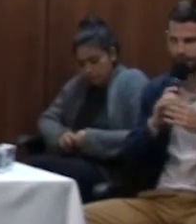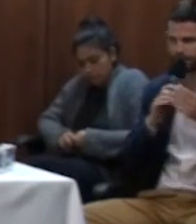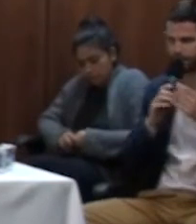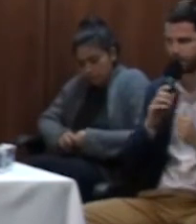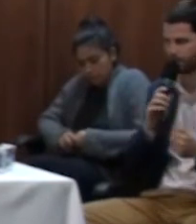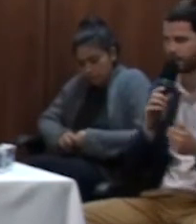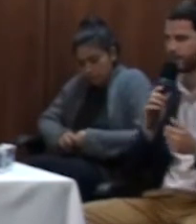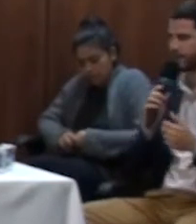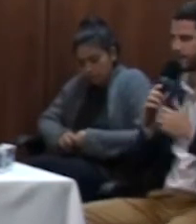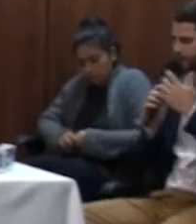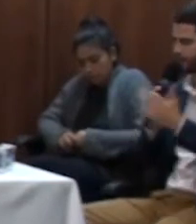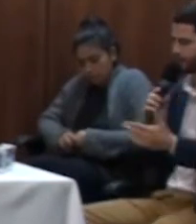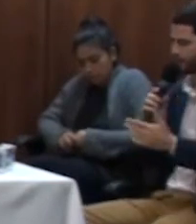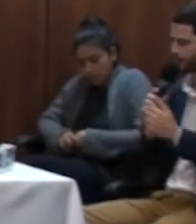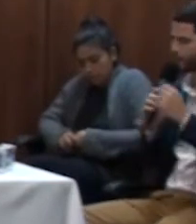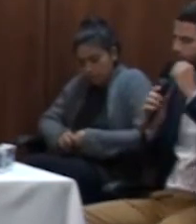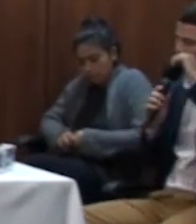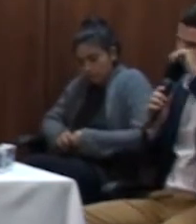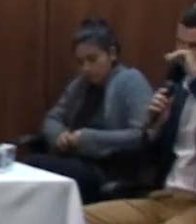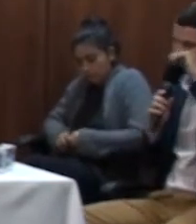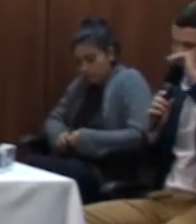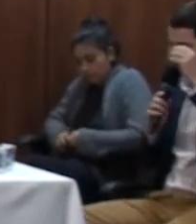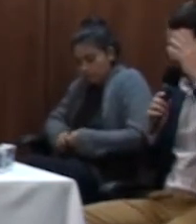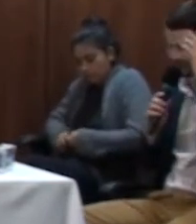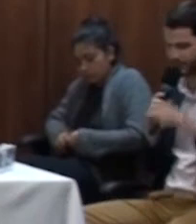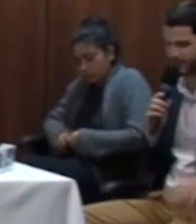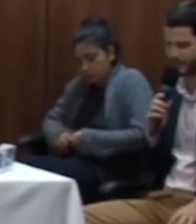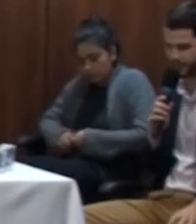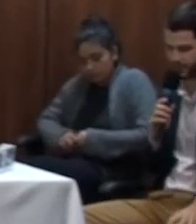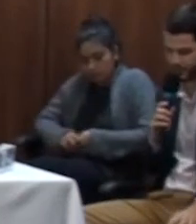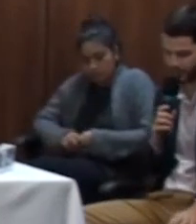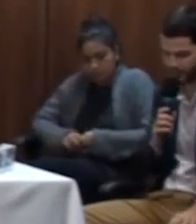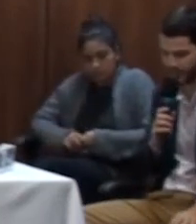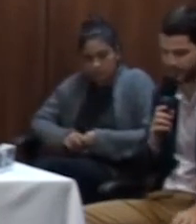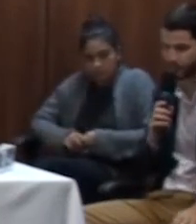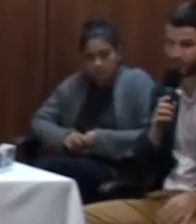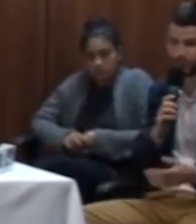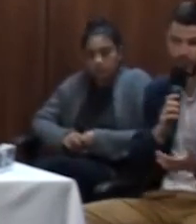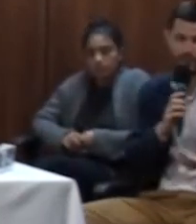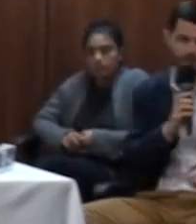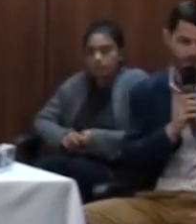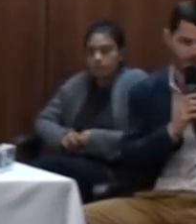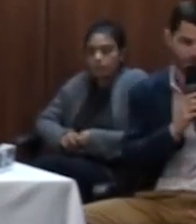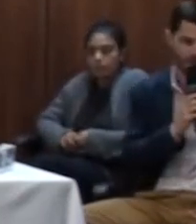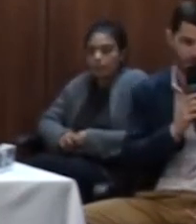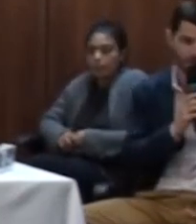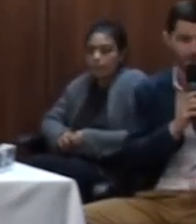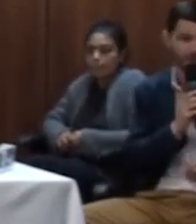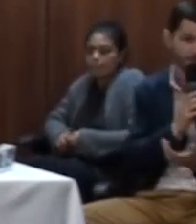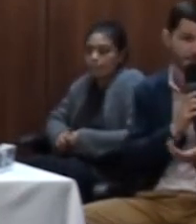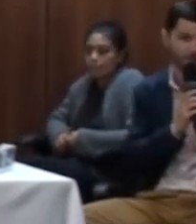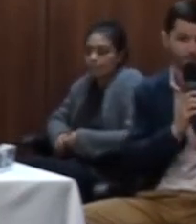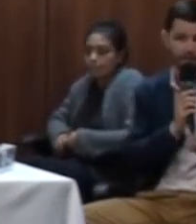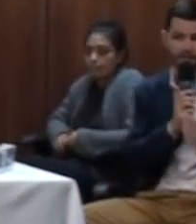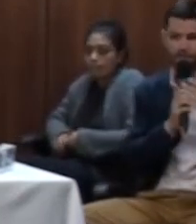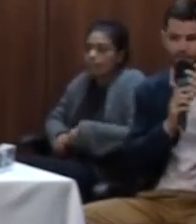concreta, e é para isso que a gente está fazendo esse esforço todo, tem feito, enfim, todas essas nossas atividades e convocou a audiência pública de hoje, que